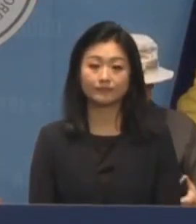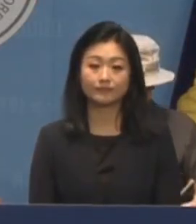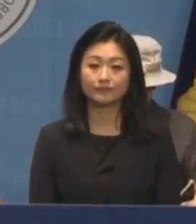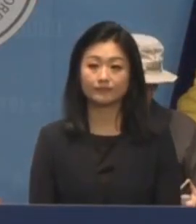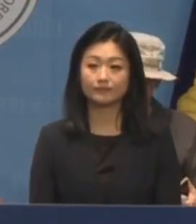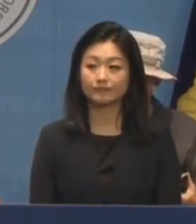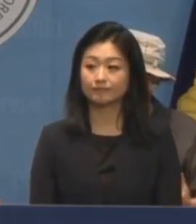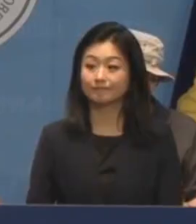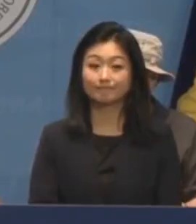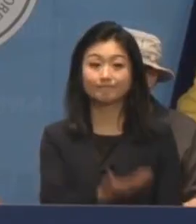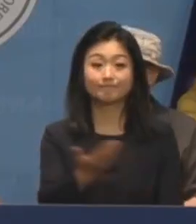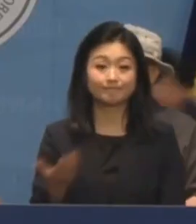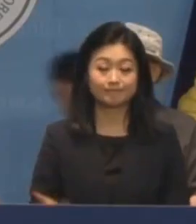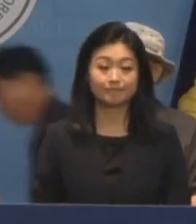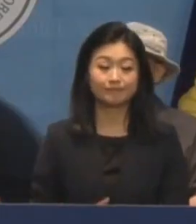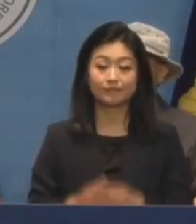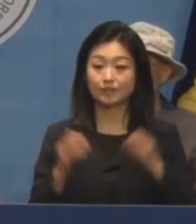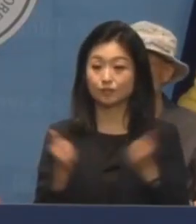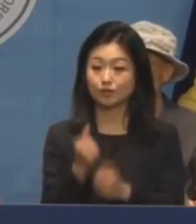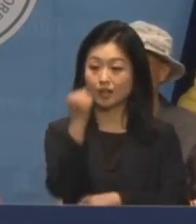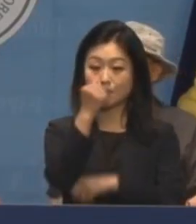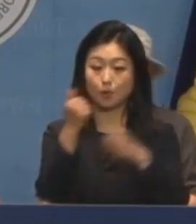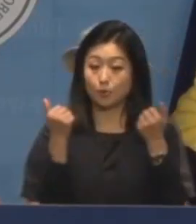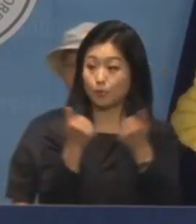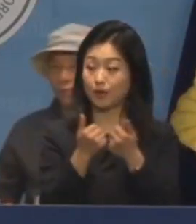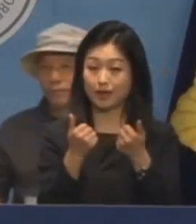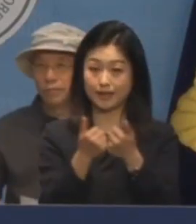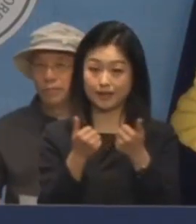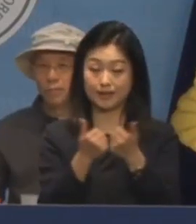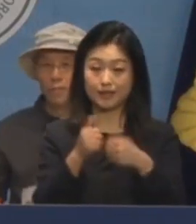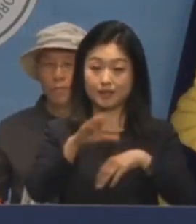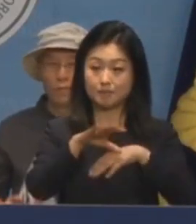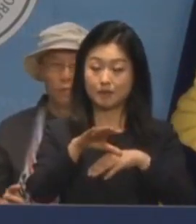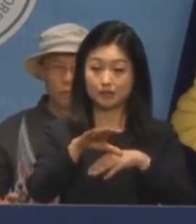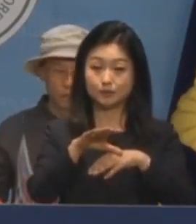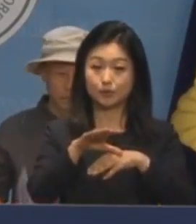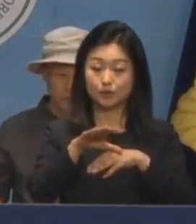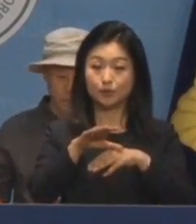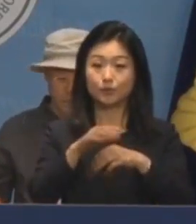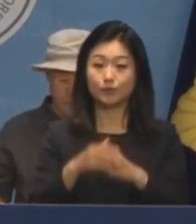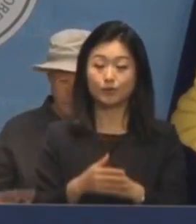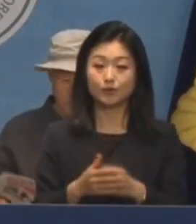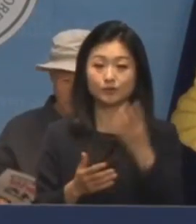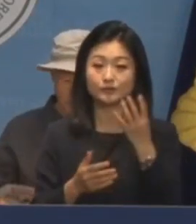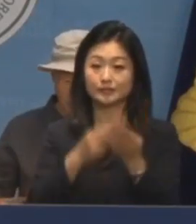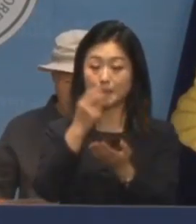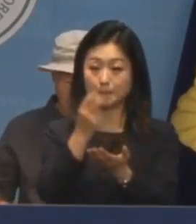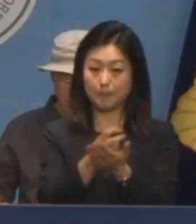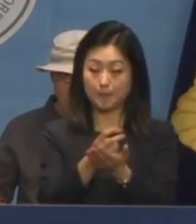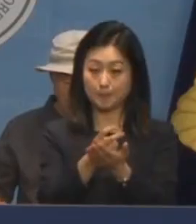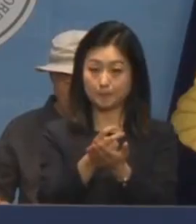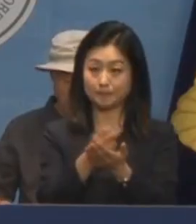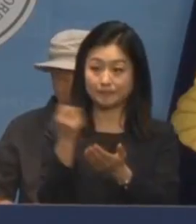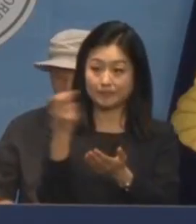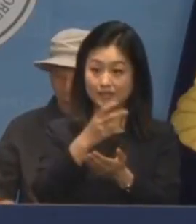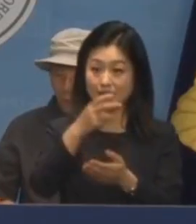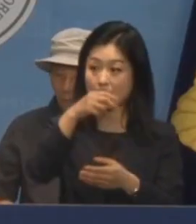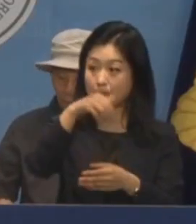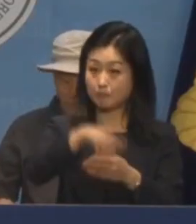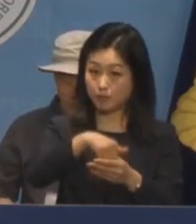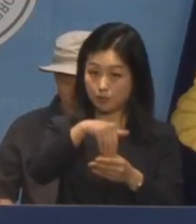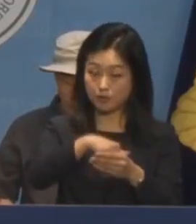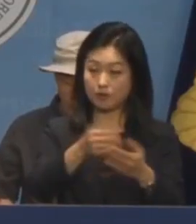네, 기자 여러분, 저희 국회 본회의 방송사법 재표결을 앞두고 관련